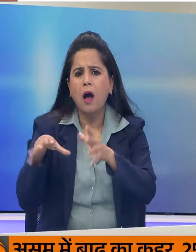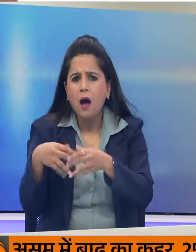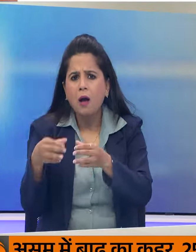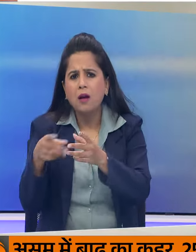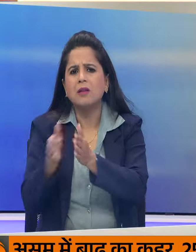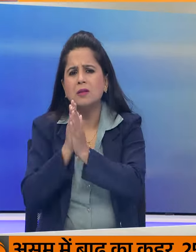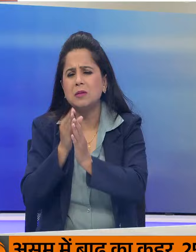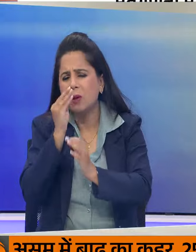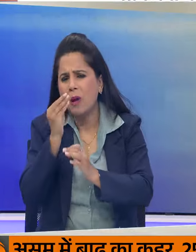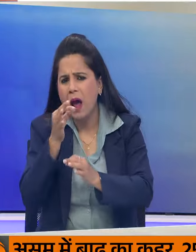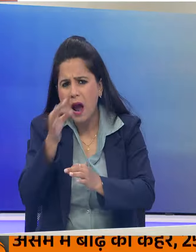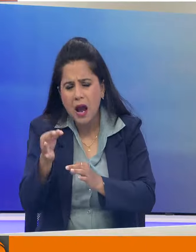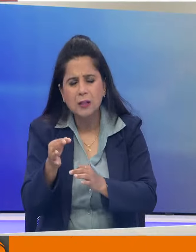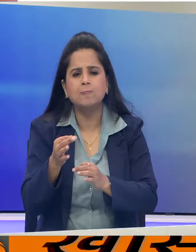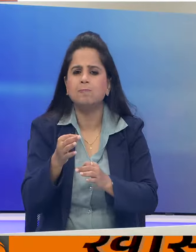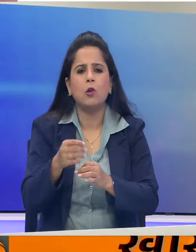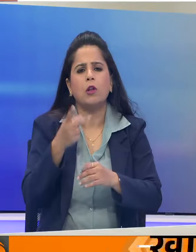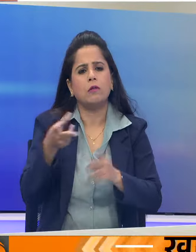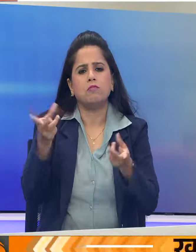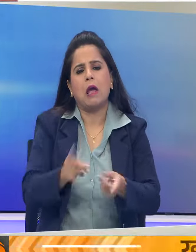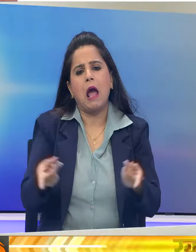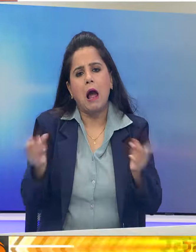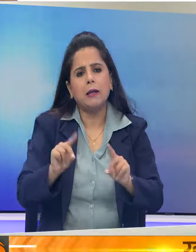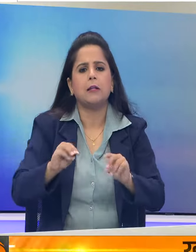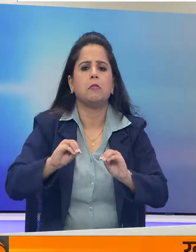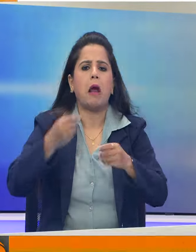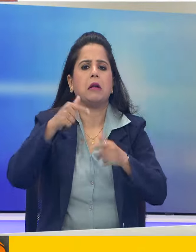दलों से समर्थन जुटाना पड़ता था।